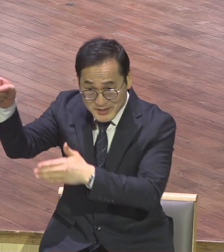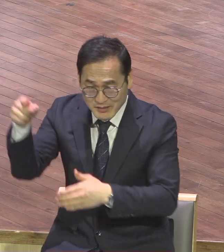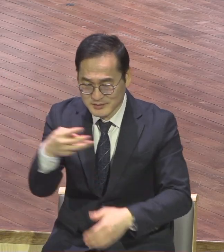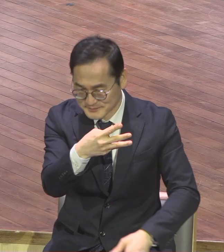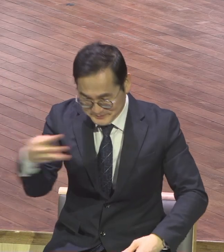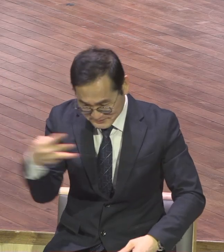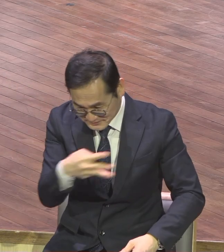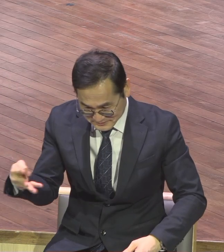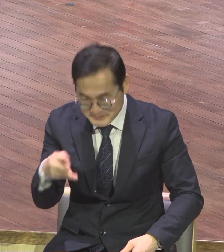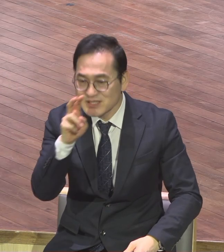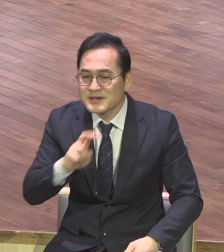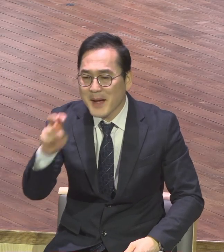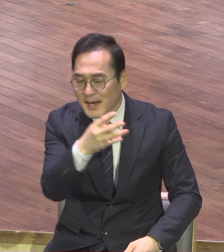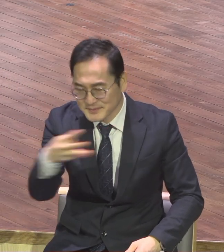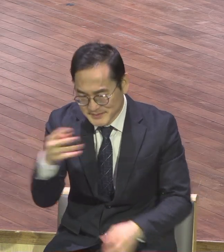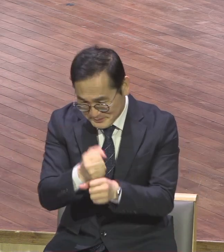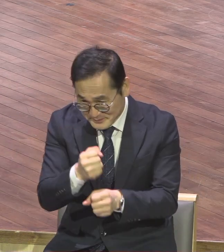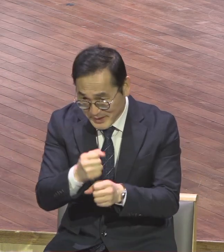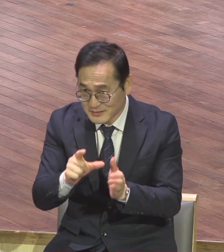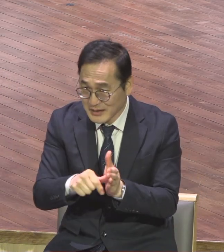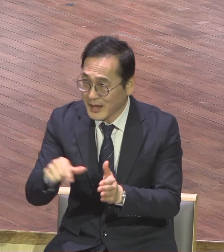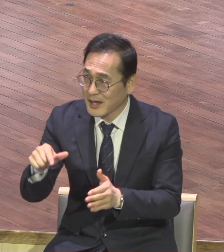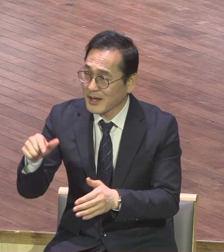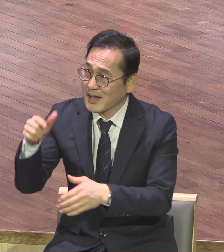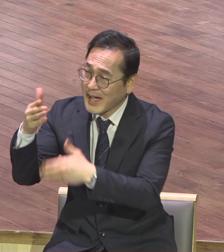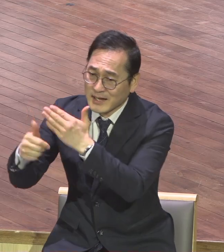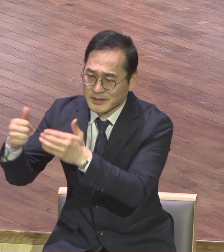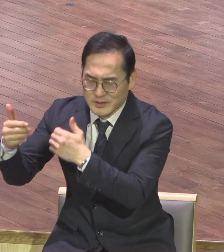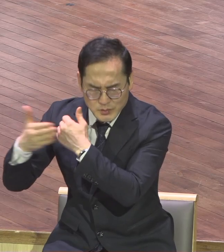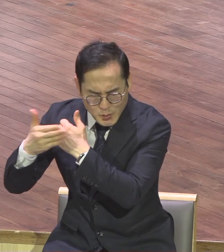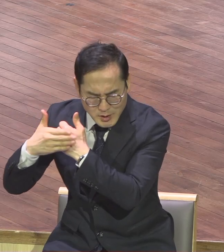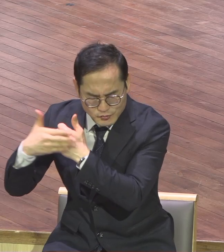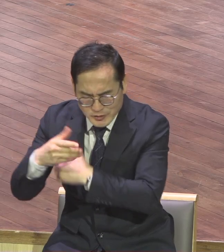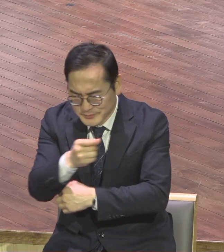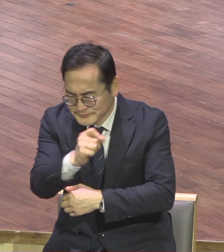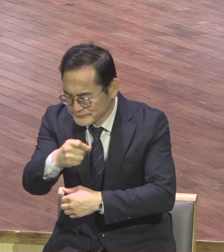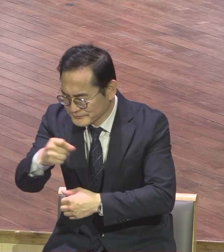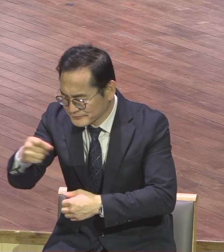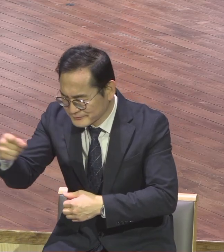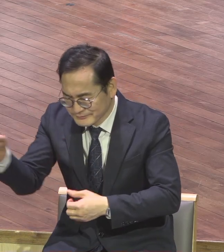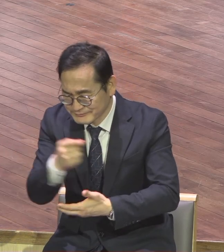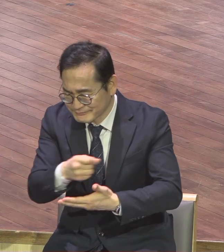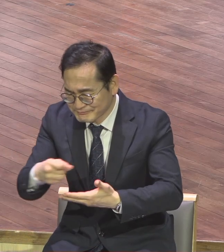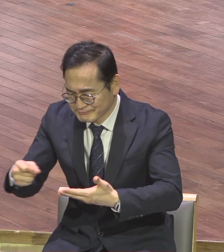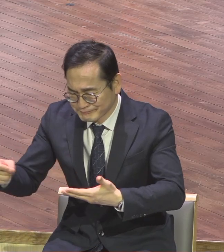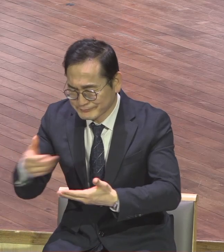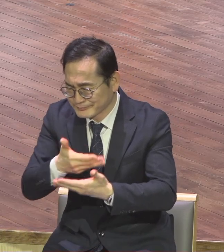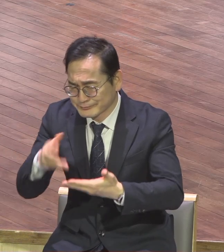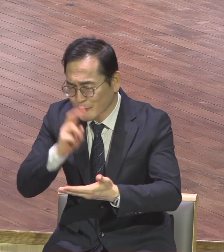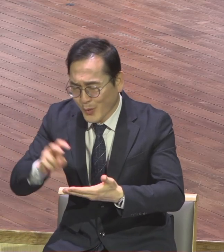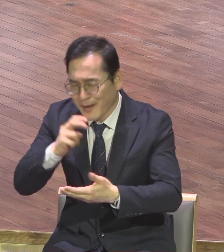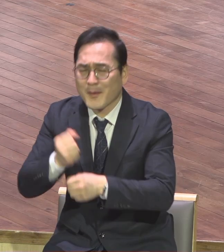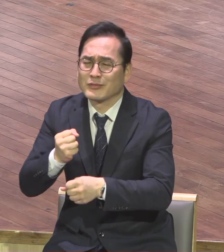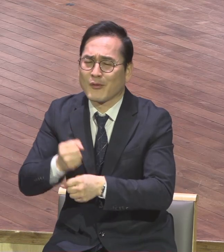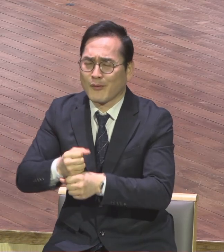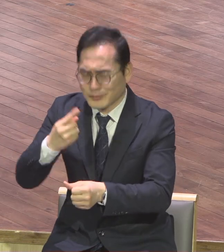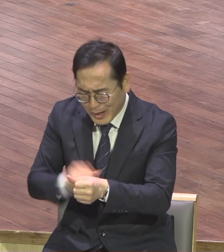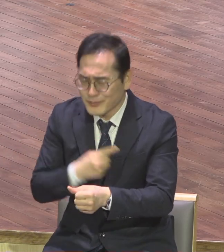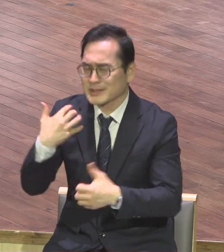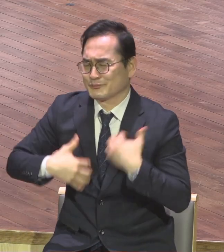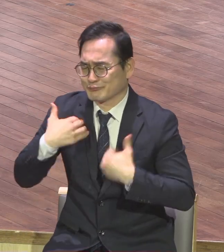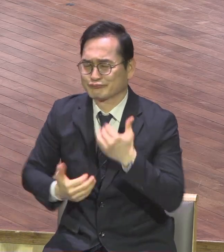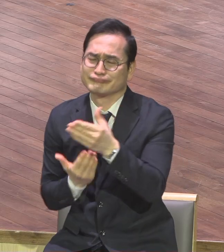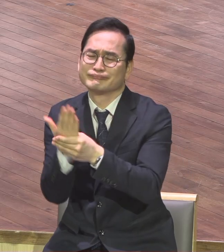기뻐하지 않을 수가 있습니까? 내 음악이 어떻게 기쁨을 말하지 않을 수 있습니까?